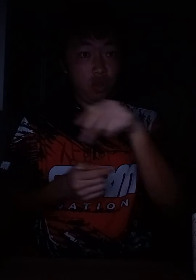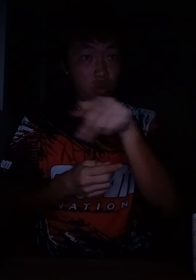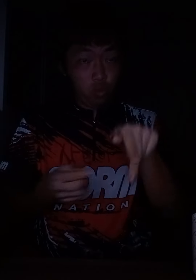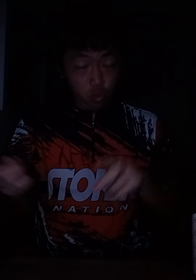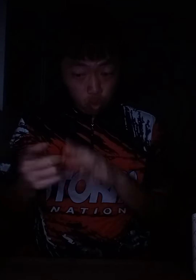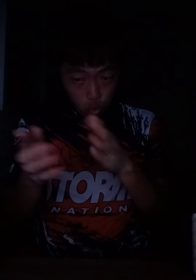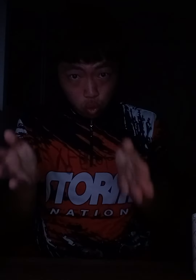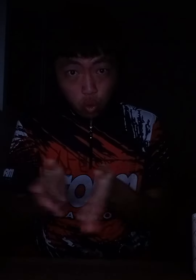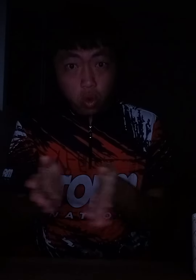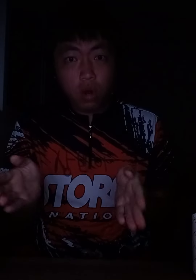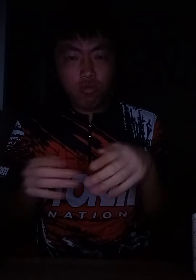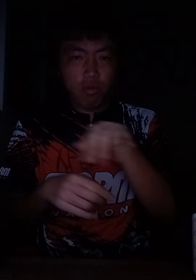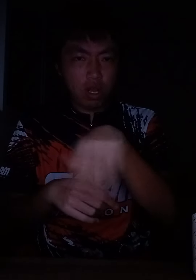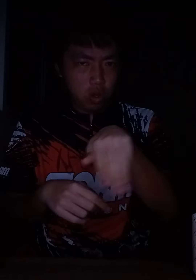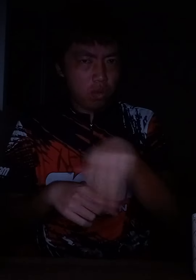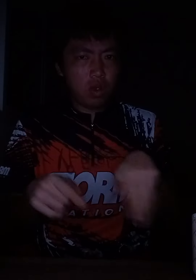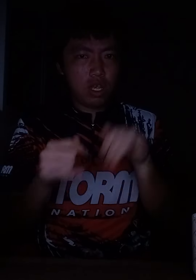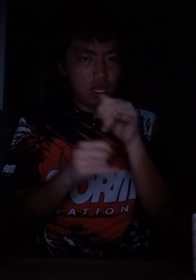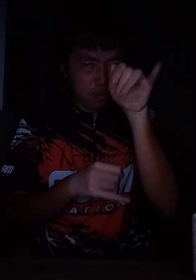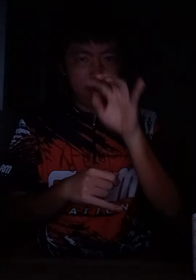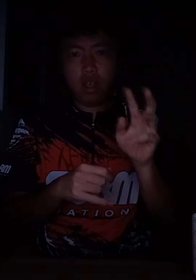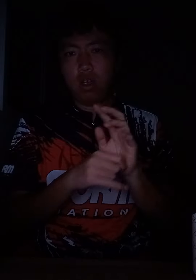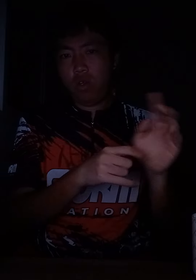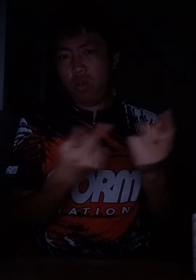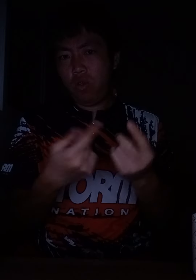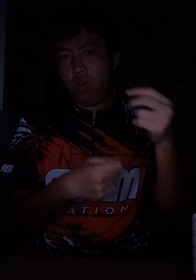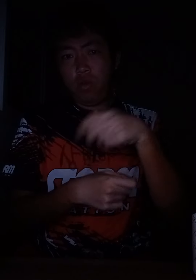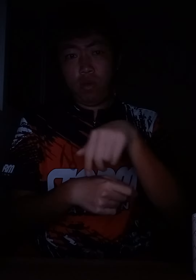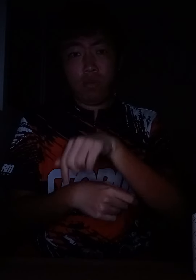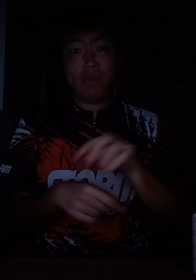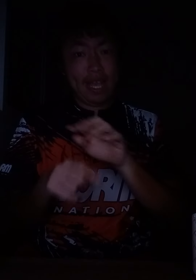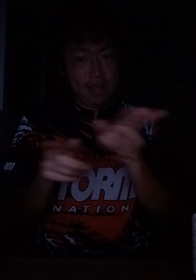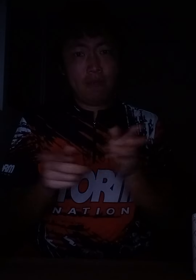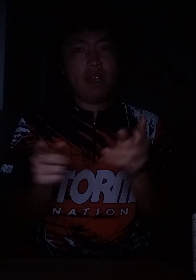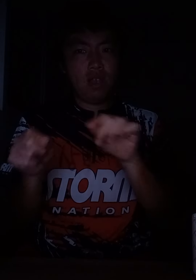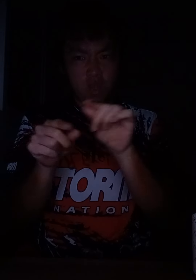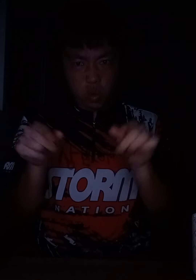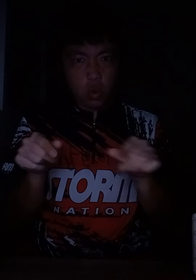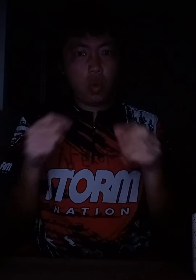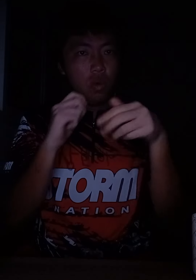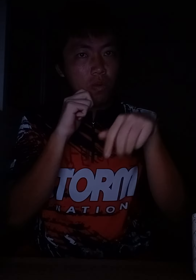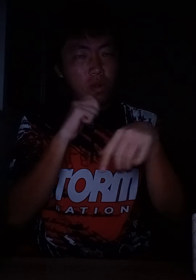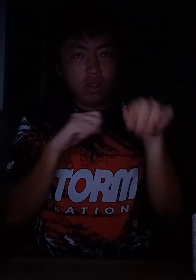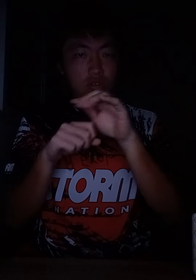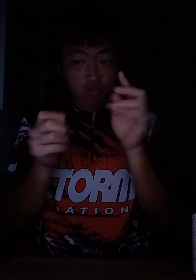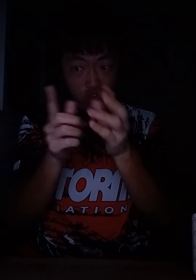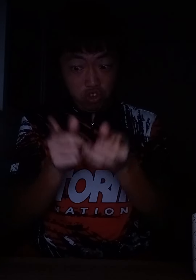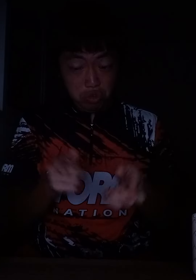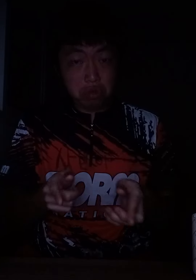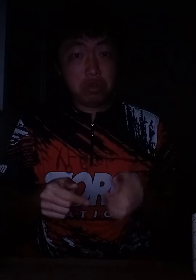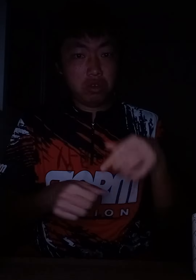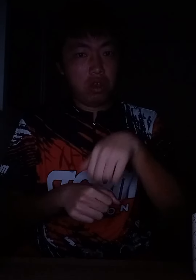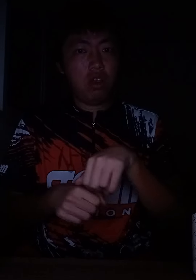하남산단의 도로가 물바다로 변했습니다. 낡은 수도관이 파열되면서 발생한 사고로 도로에 균열이 발생하면서 차량